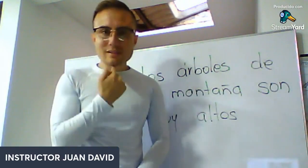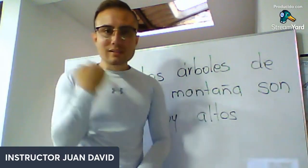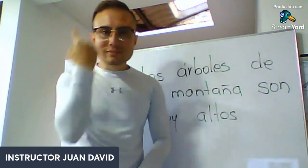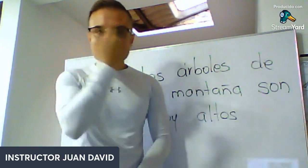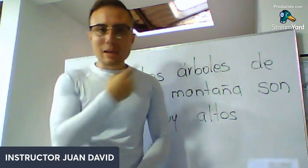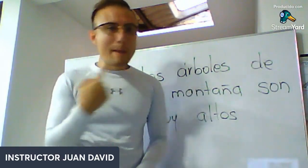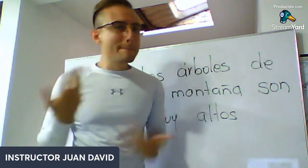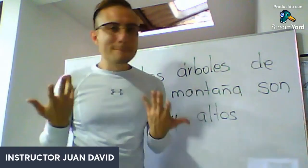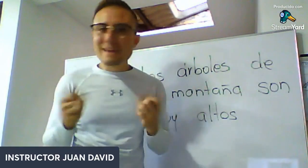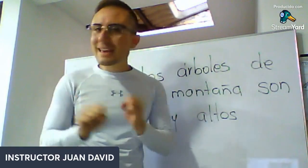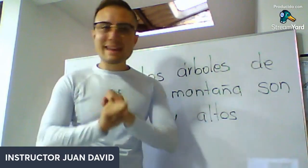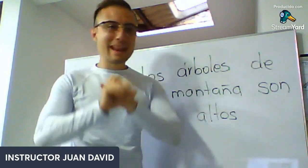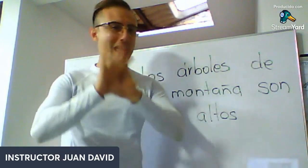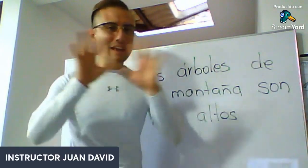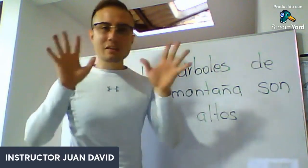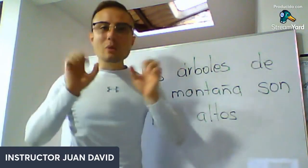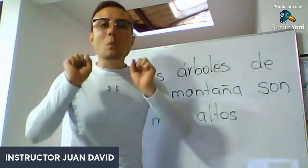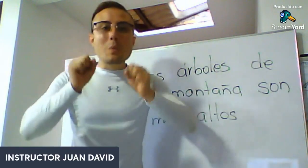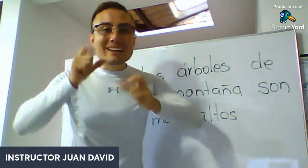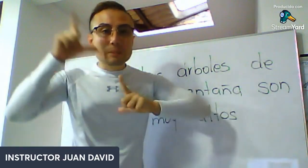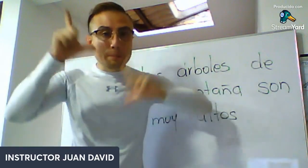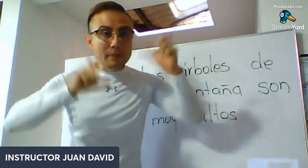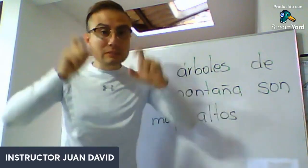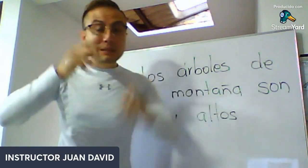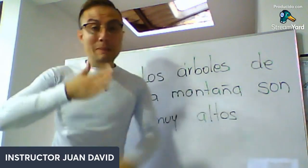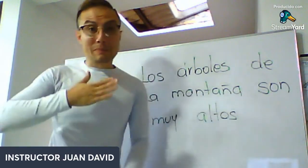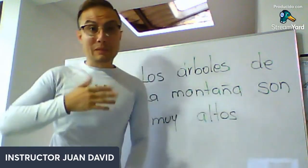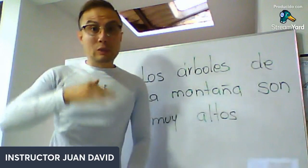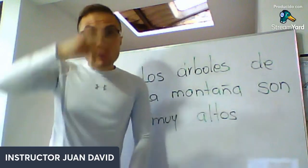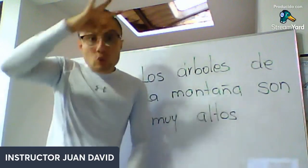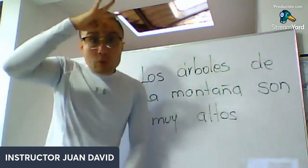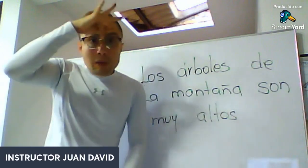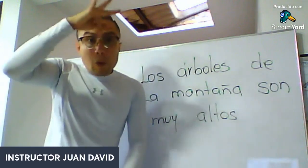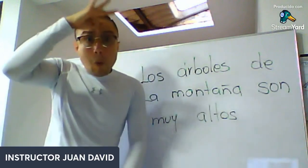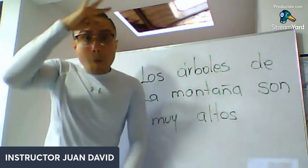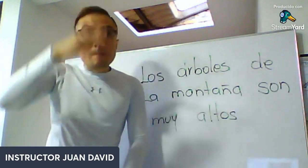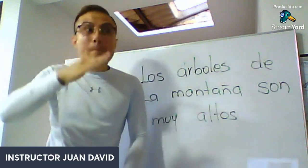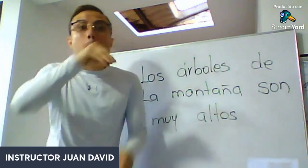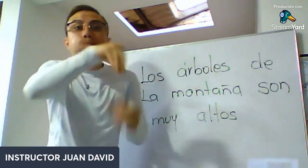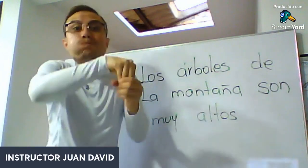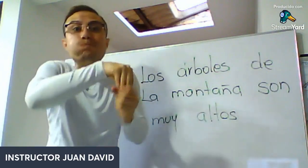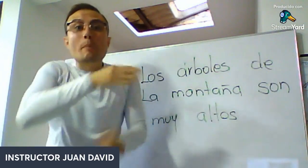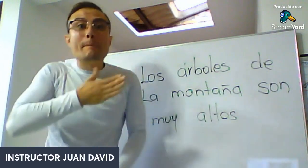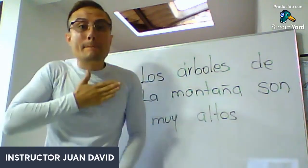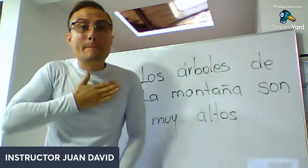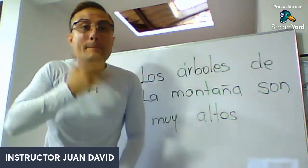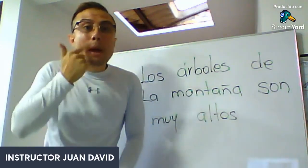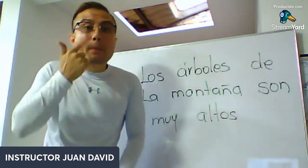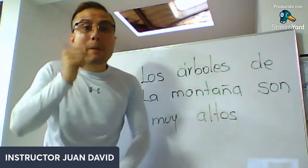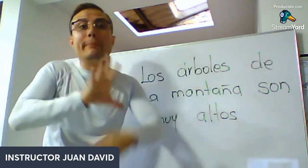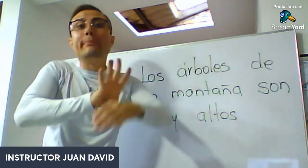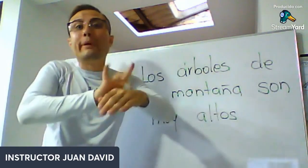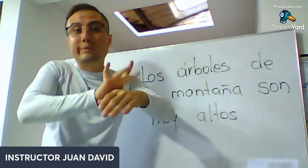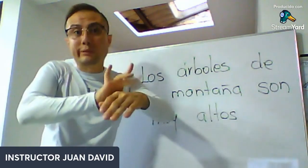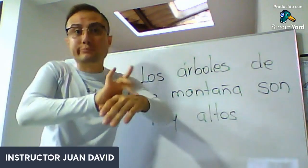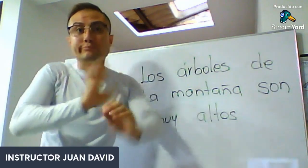si el gesto tiene que ser claro y tiene que ser un gesto expresivo si en el hospital